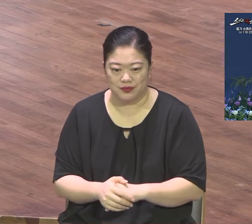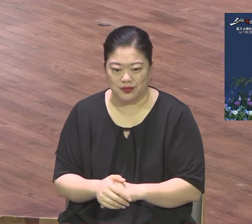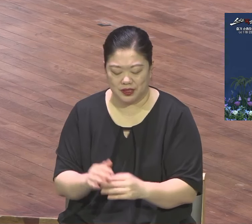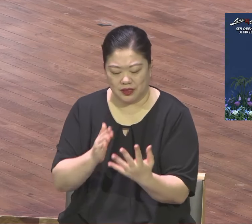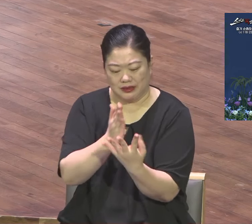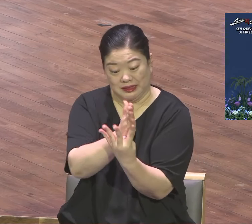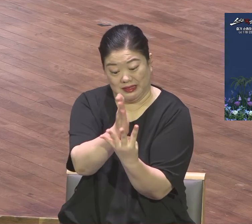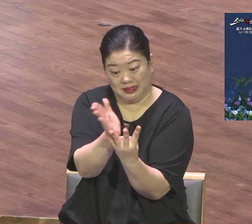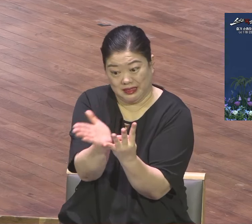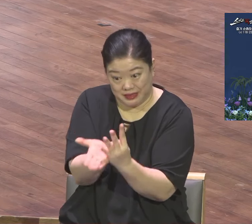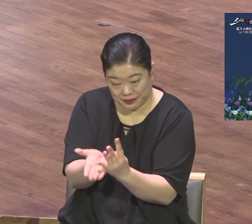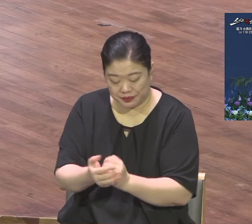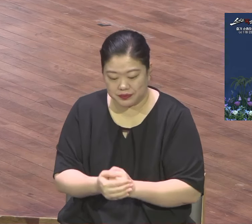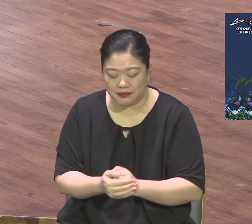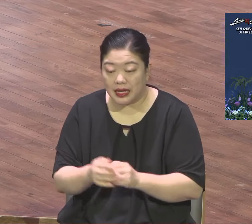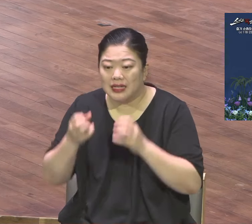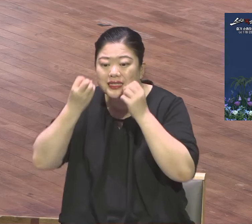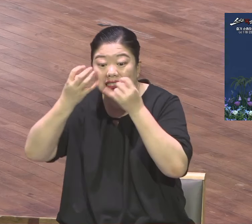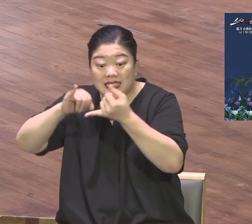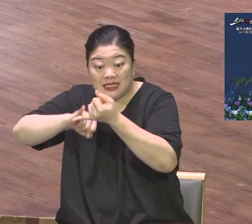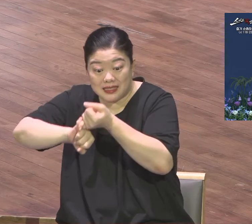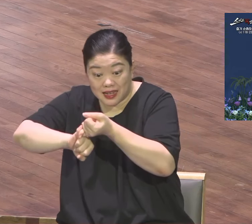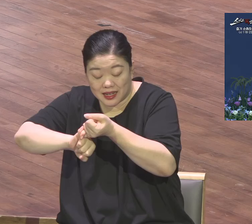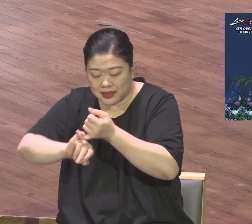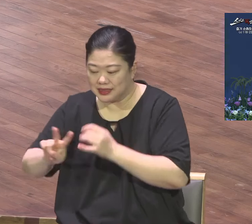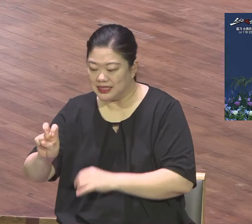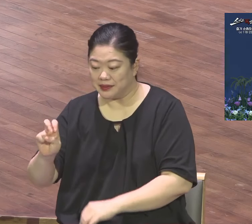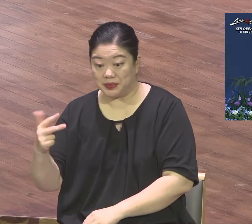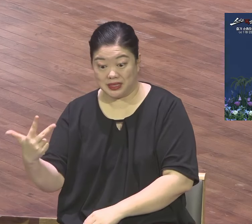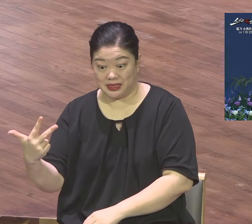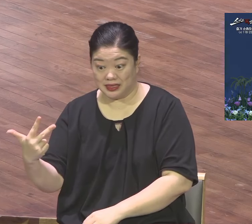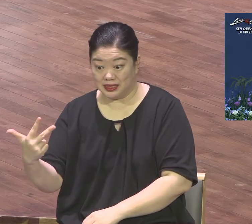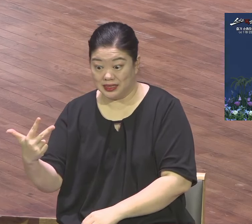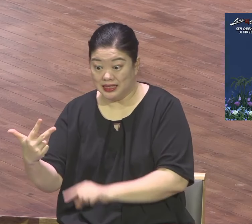이와 유사하죠. 신약 성경도 사복음서